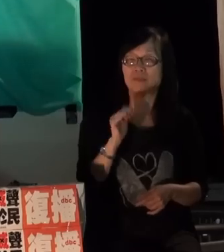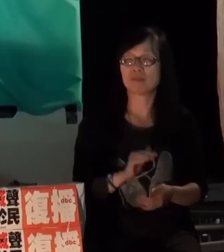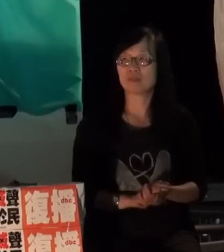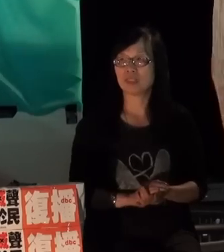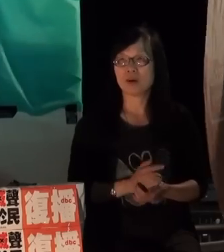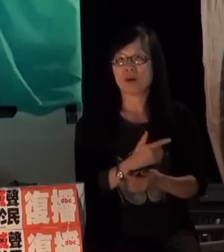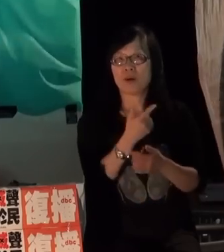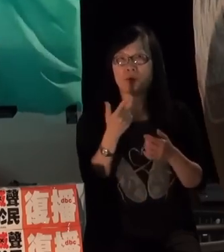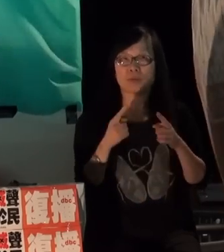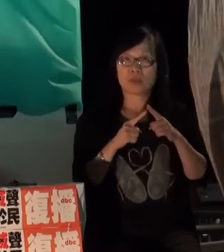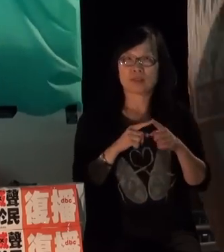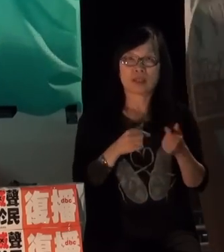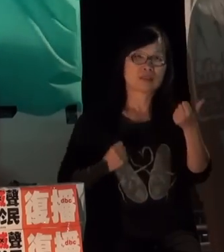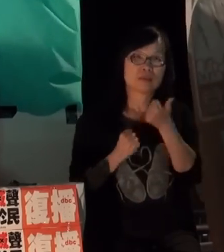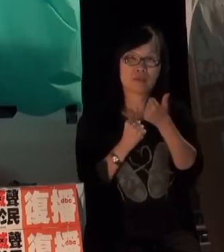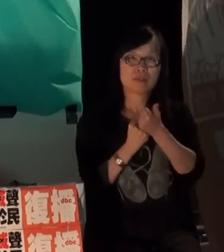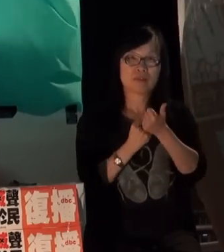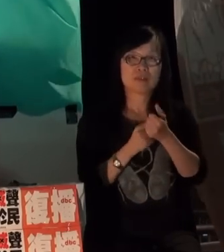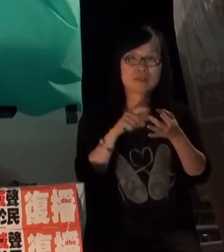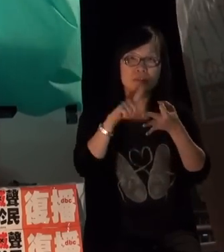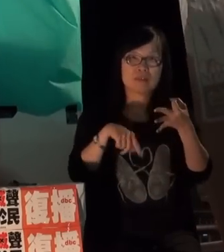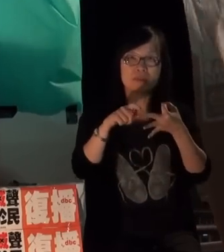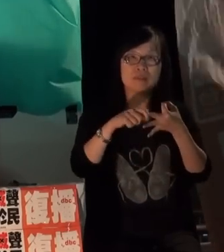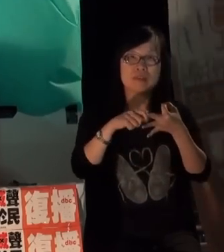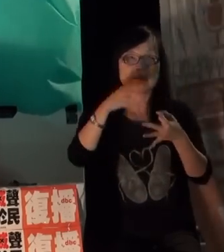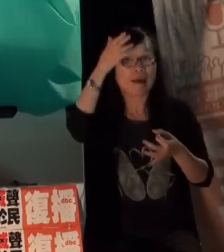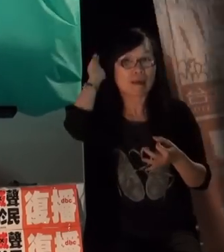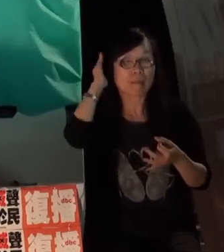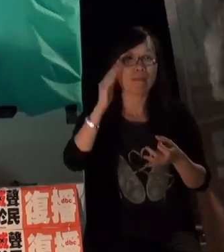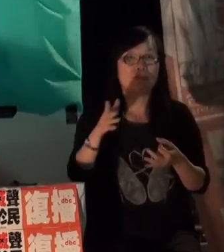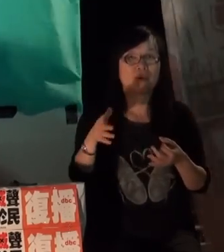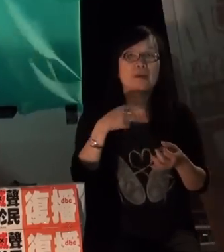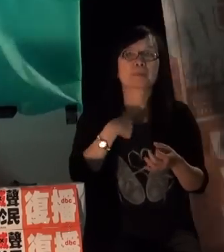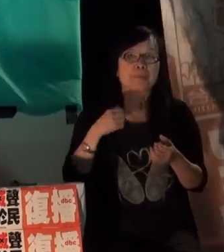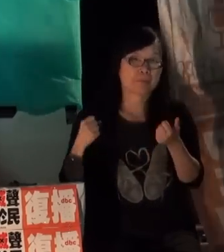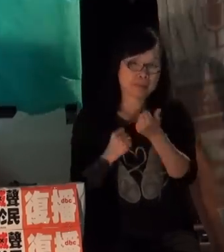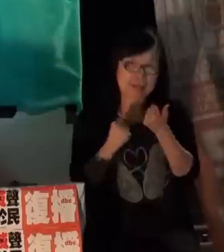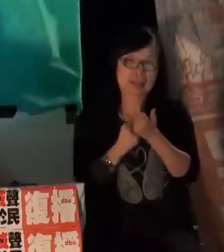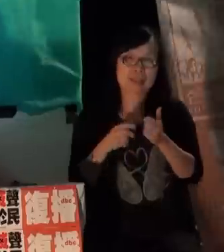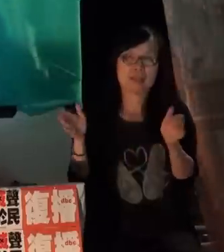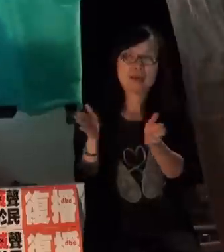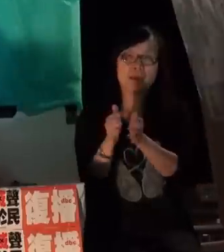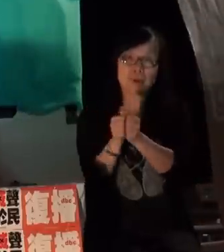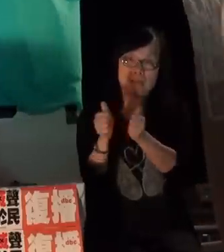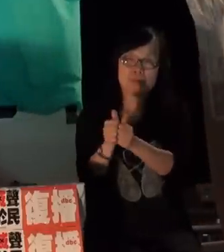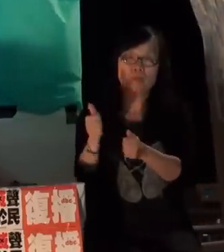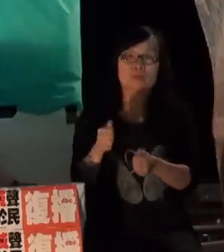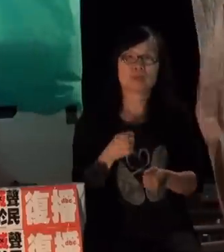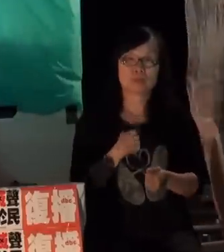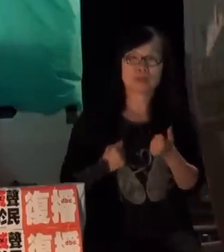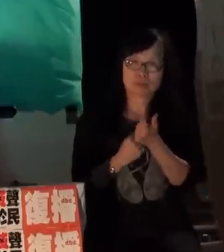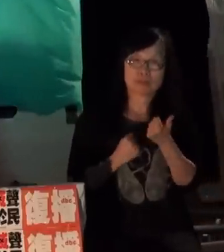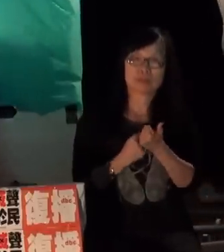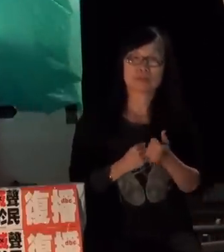有好多人話：喂，你點解撐大班啊？咁樣，我話大班我梗係撐啦，我同佢朋友嚟嘅，係咪？呢、這個朋友上面我都撐佢，但